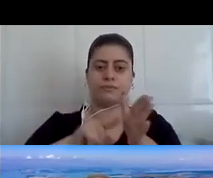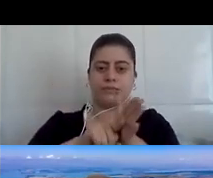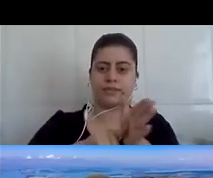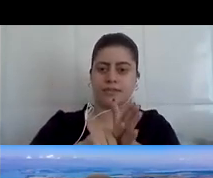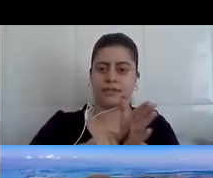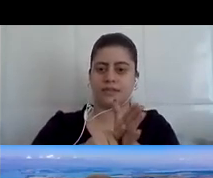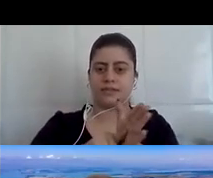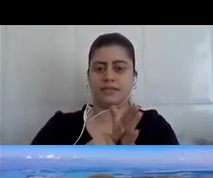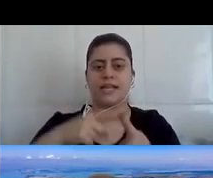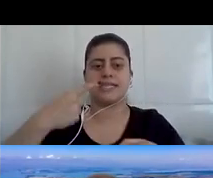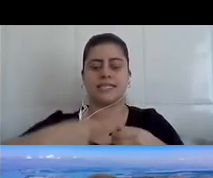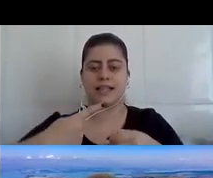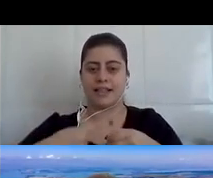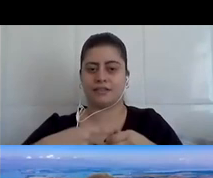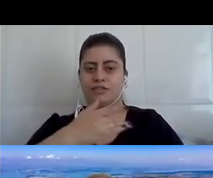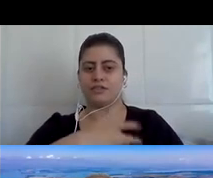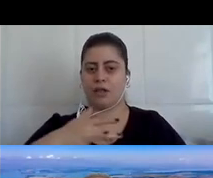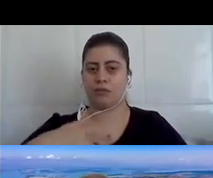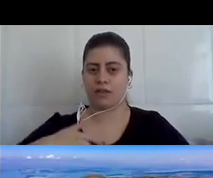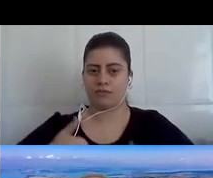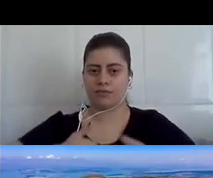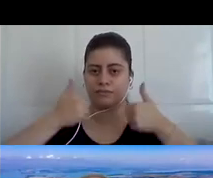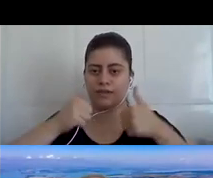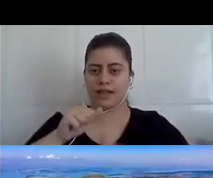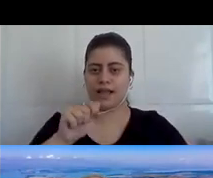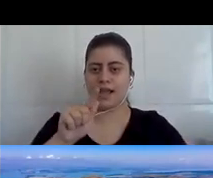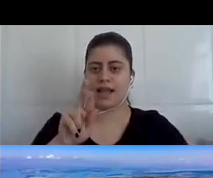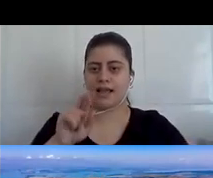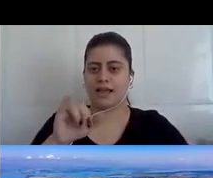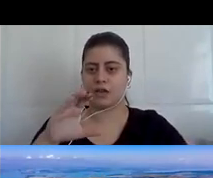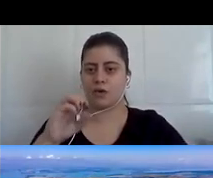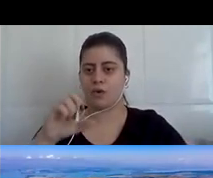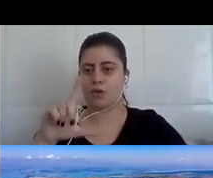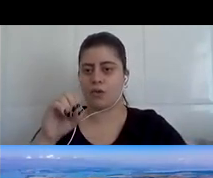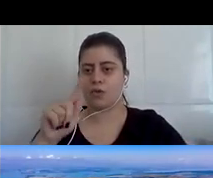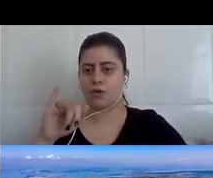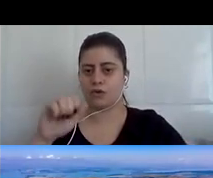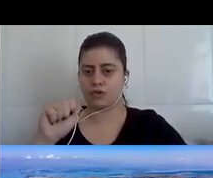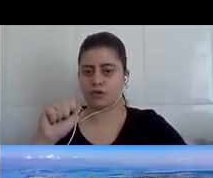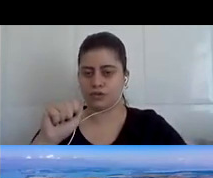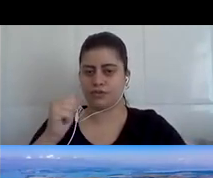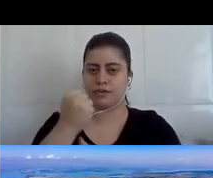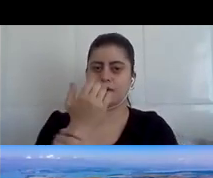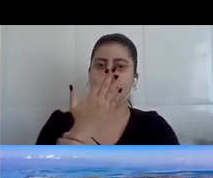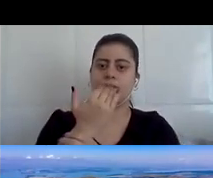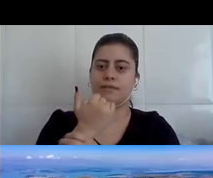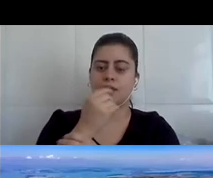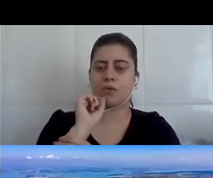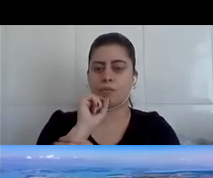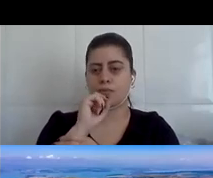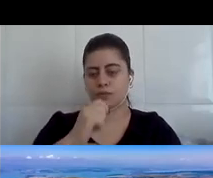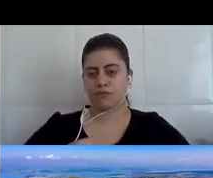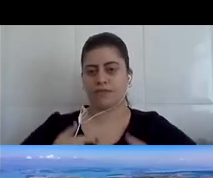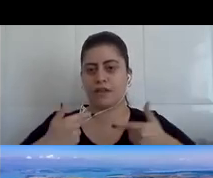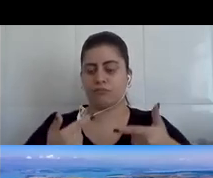saudáveis, agroecologia e soberania alimentar, ressignificando, né, essas questões a partir do enfrentamento